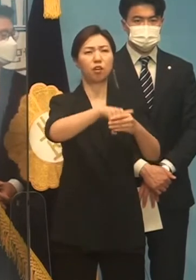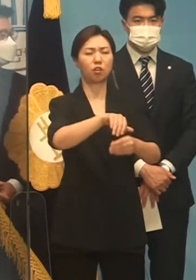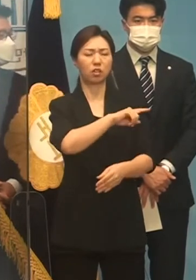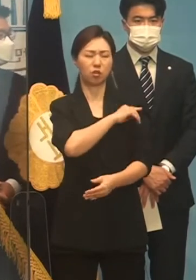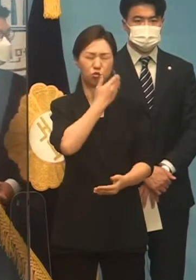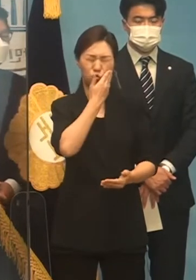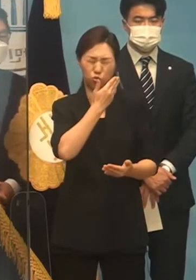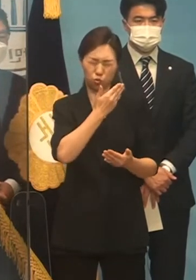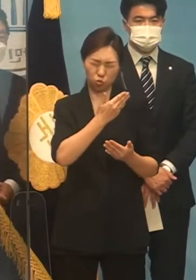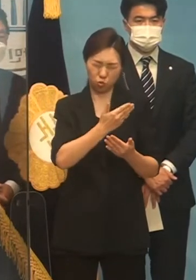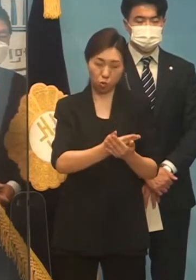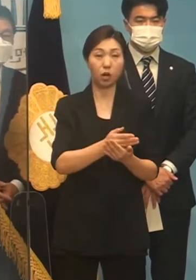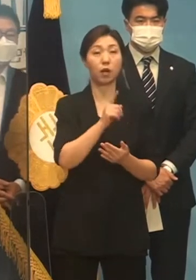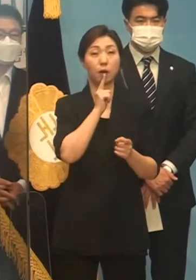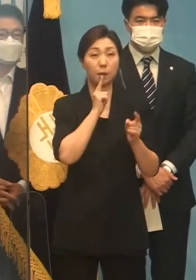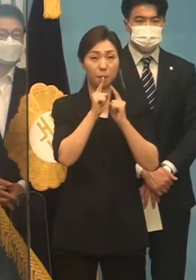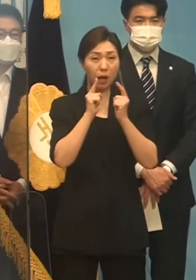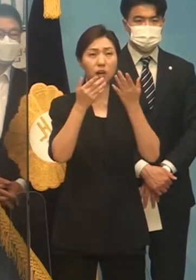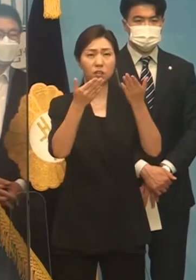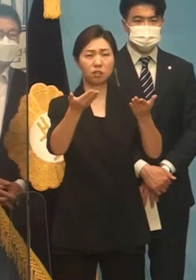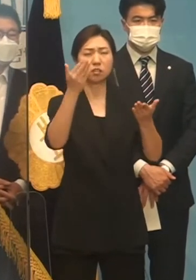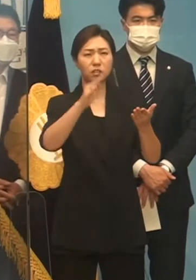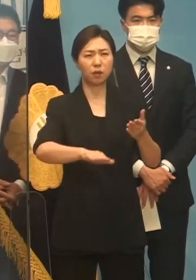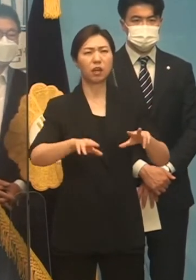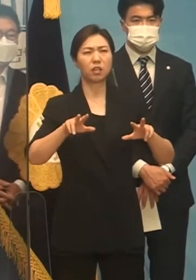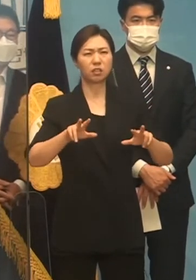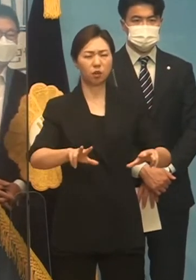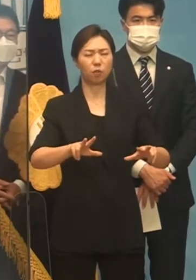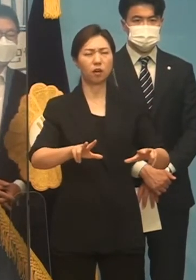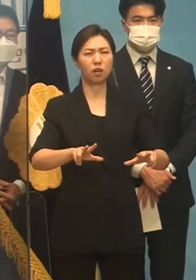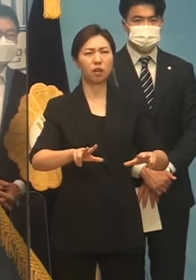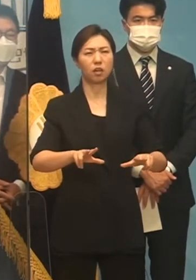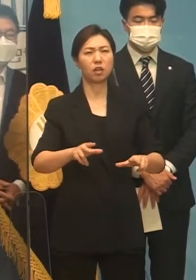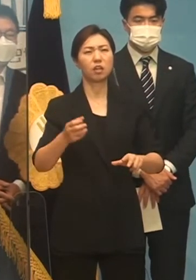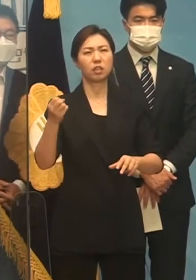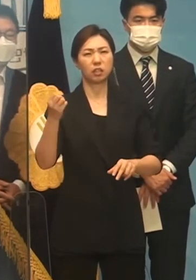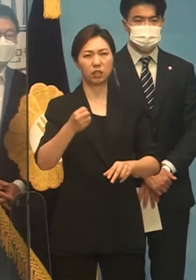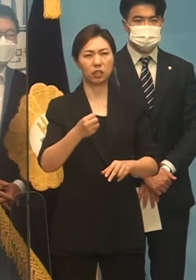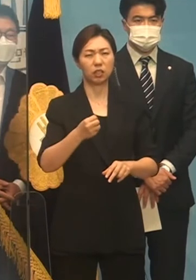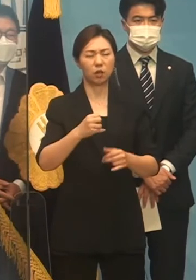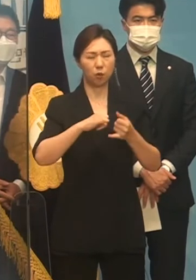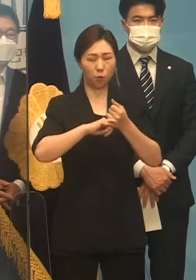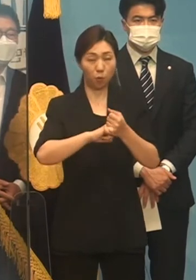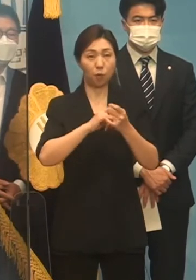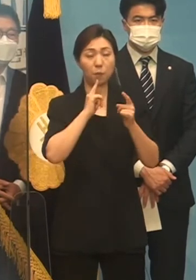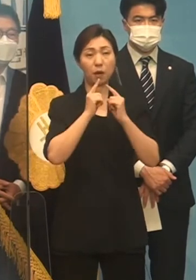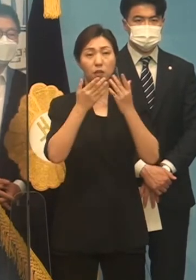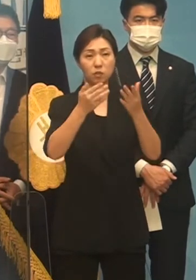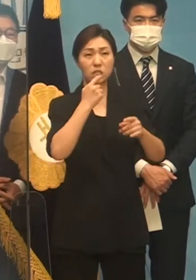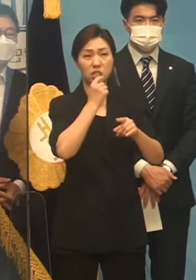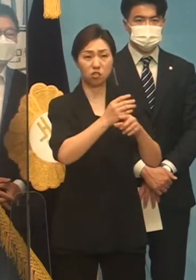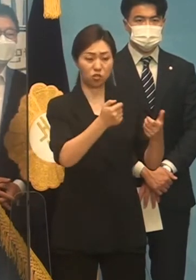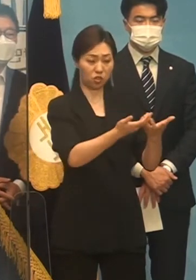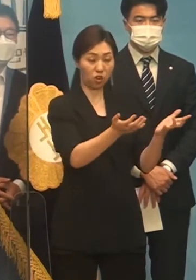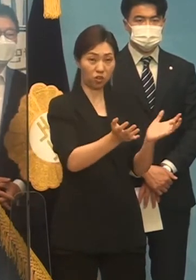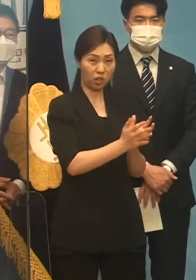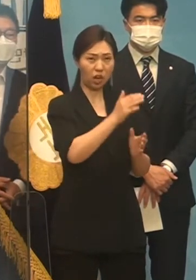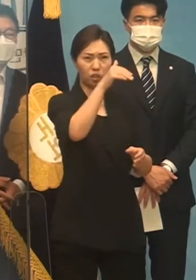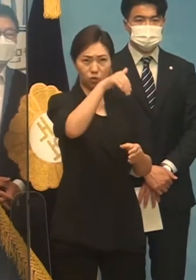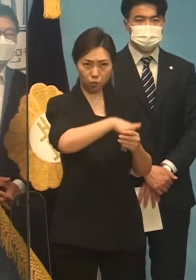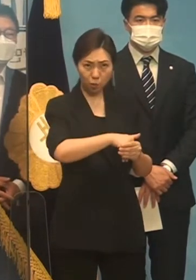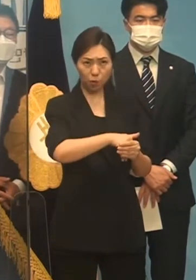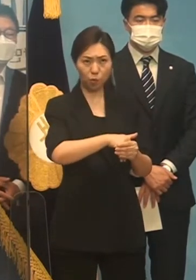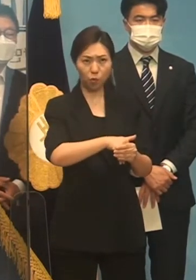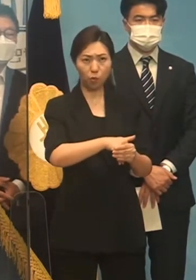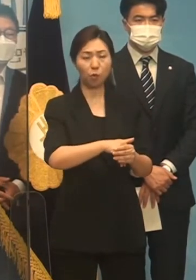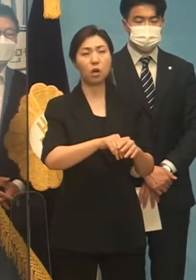하지만 감히 말씀드립니다. 이번 민주당 후보 선출은 이 중차대한 시기와 이후